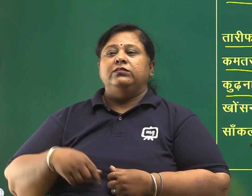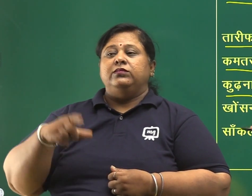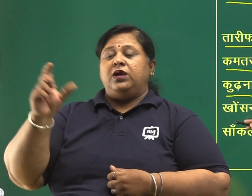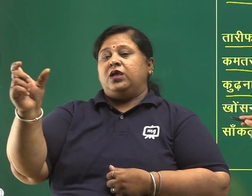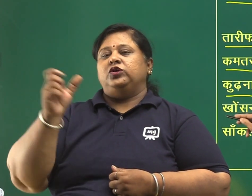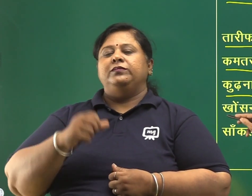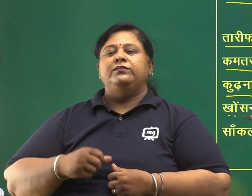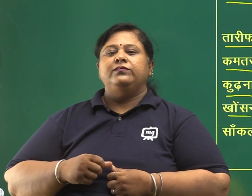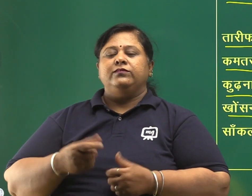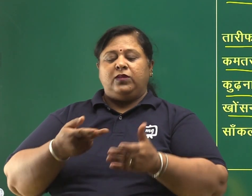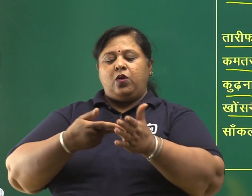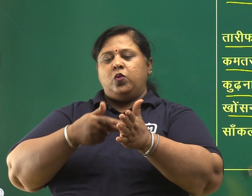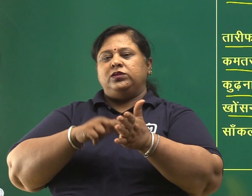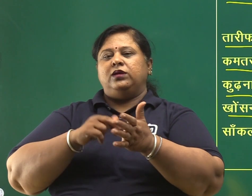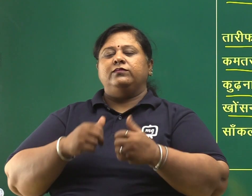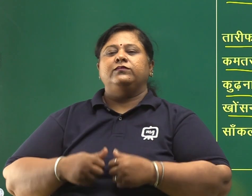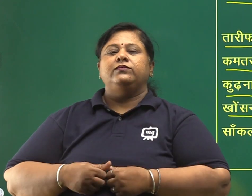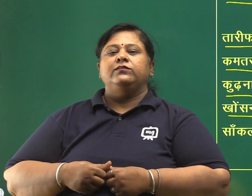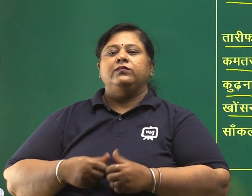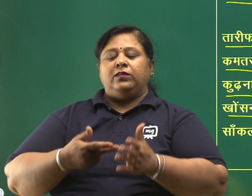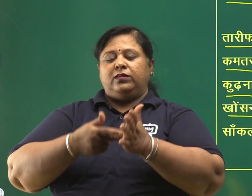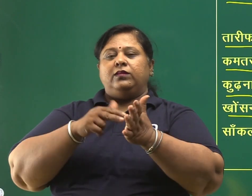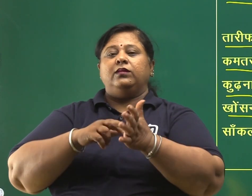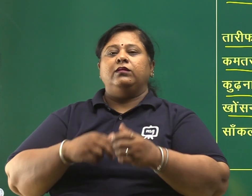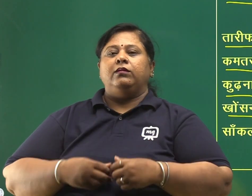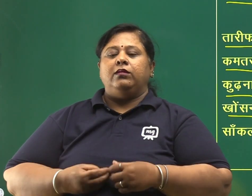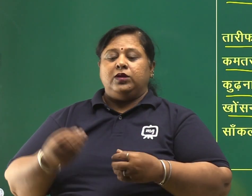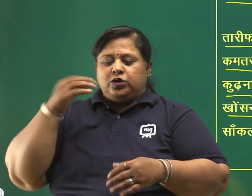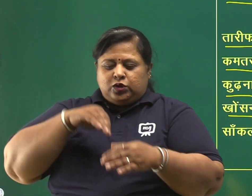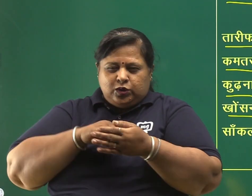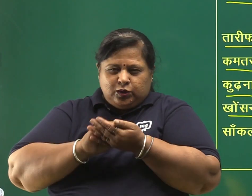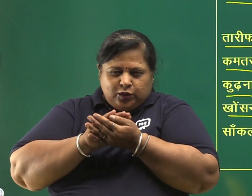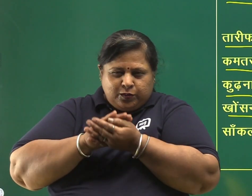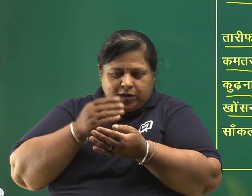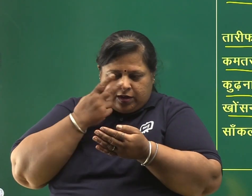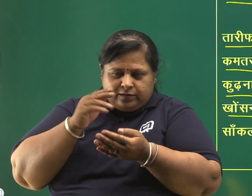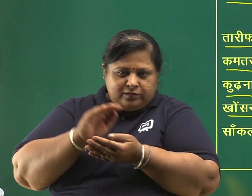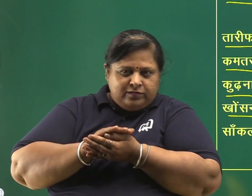अगला शब्द खोसना। अर्थ होगा छिपाना।